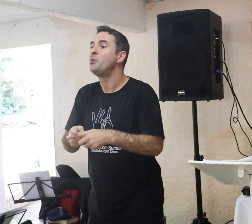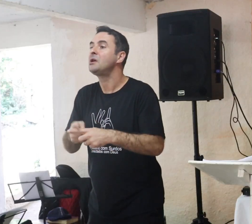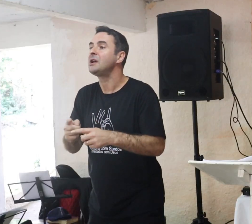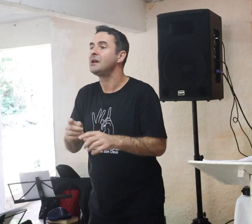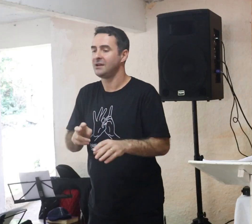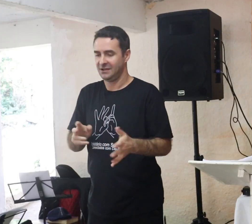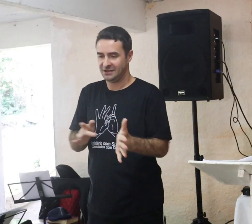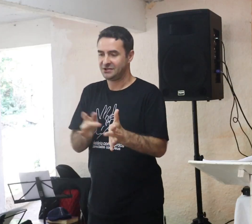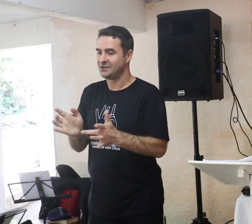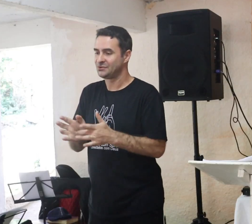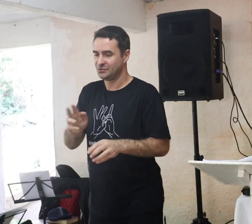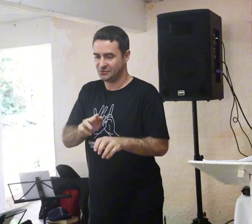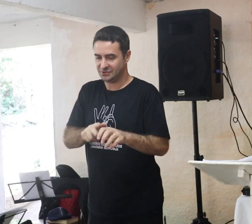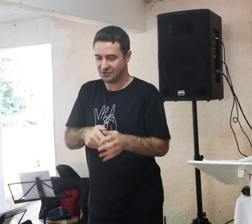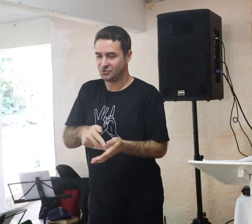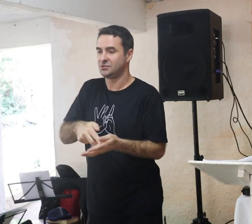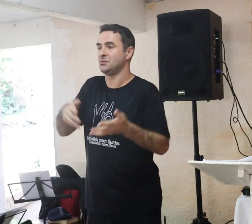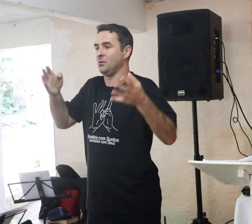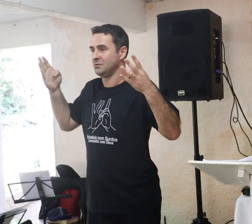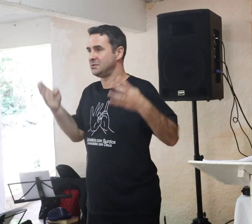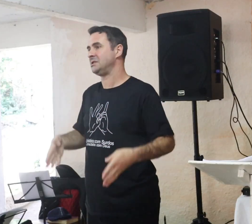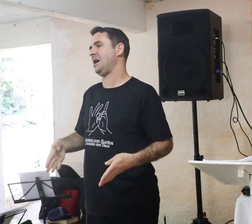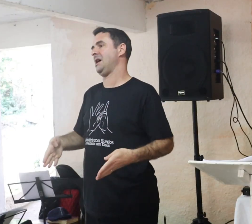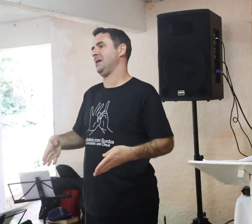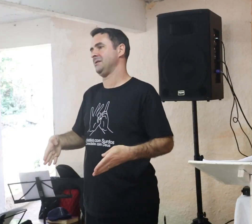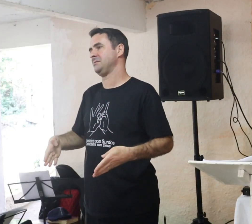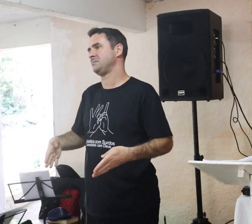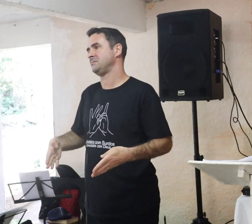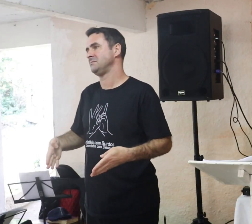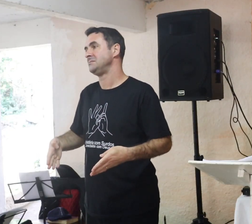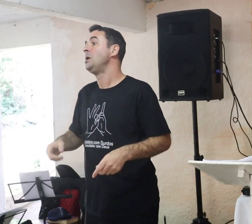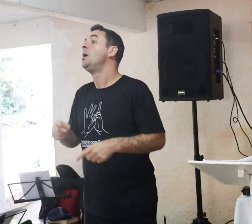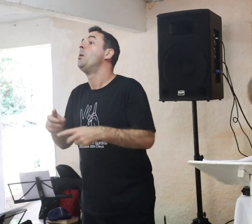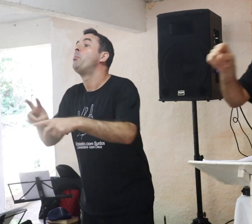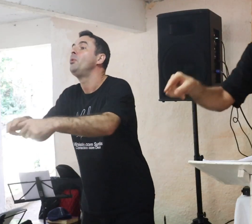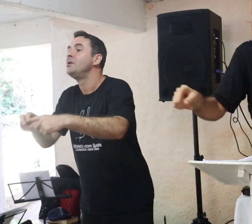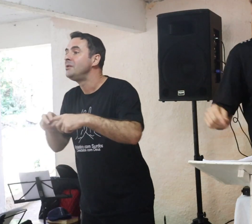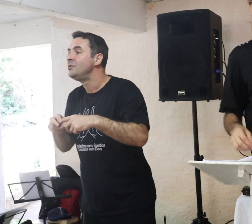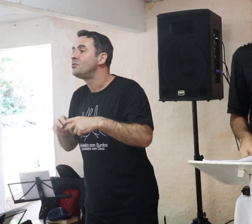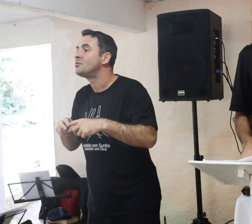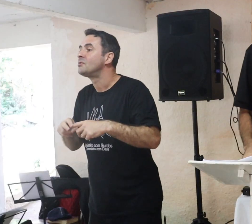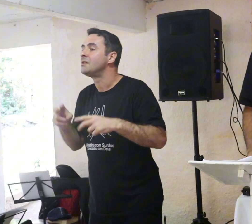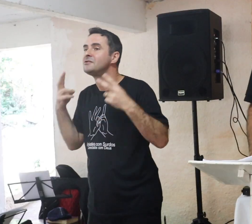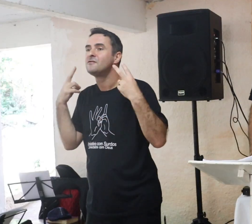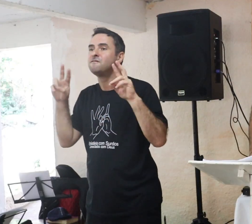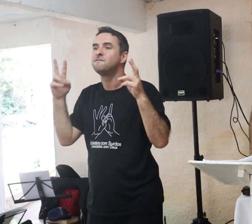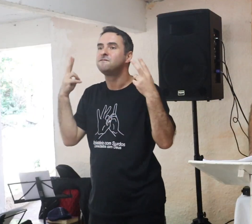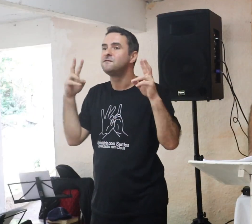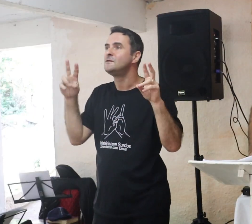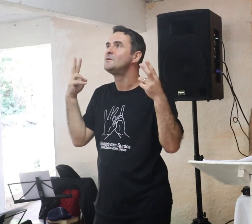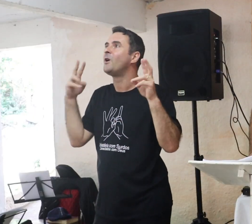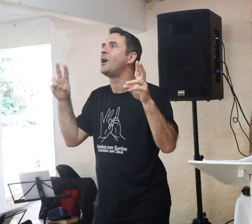e nós, por causa da obra dele, nós desfrutamos da sua vitória sobre a morte.